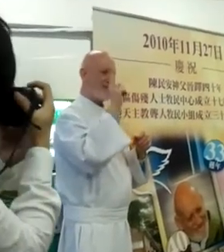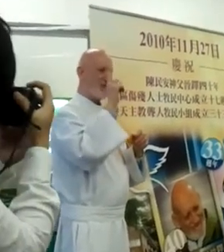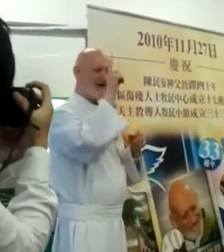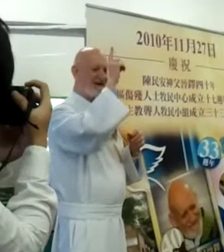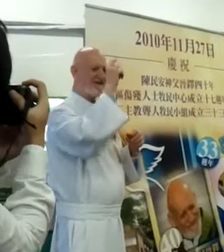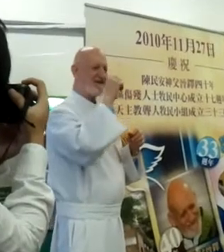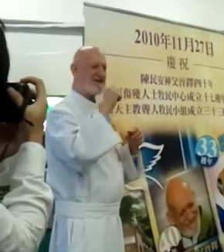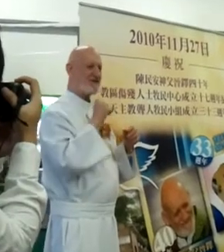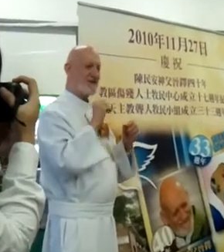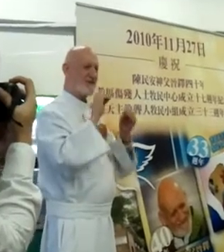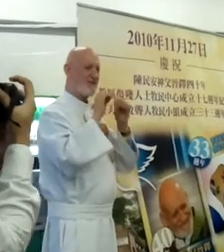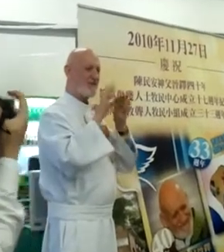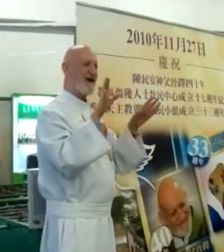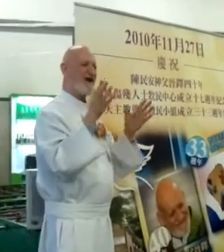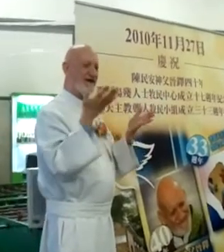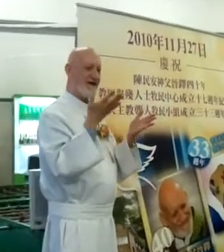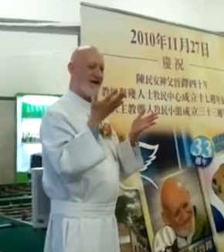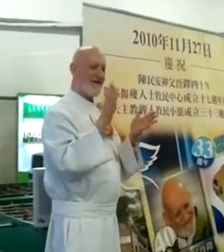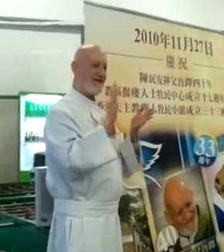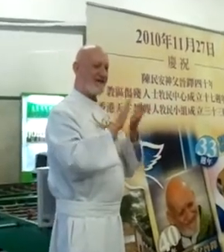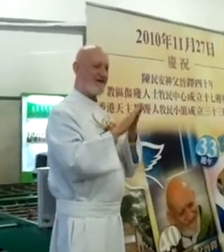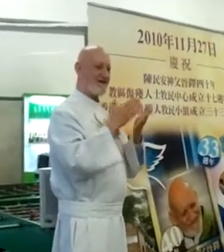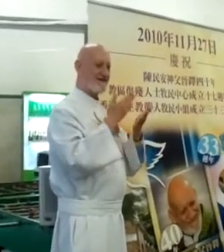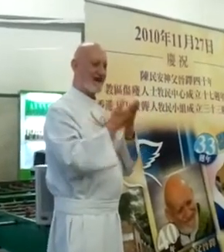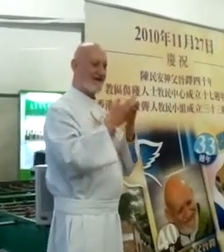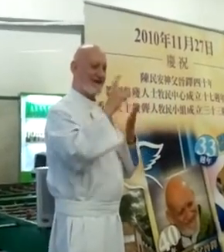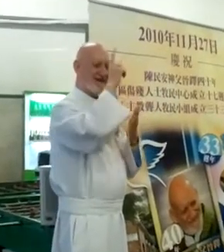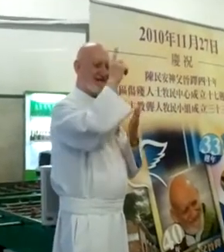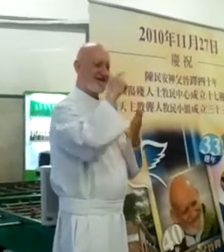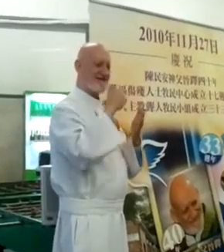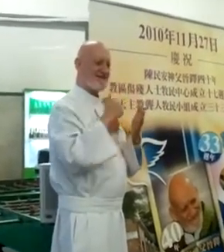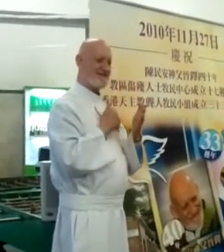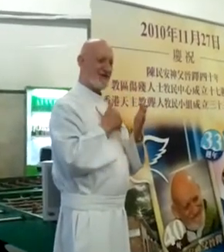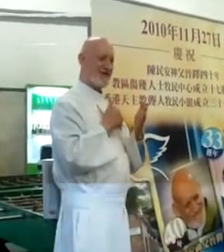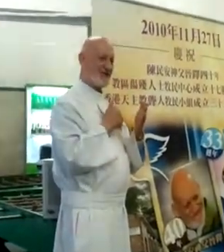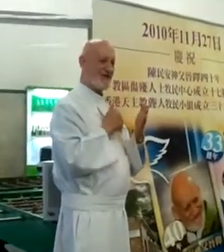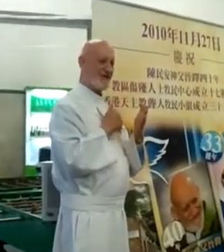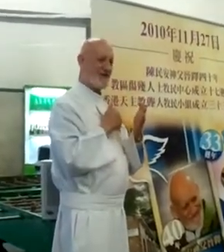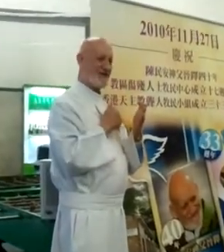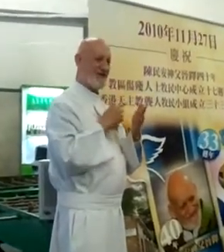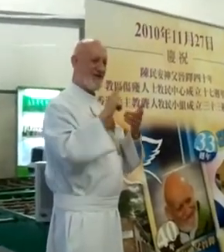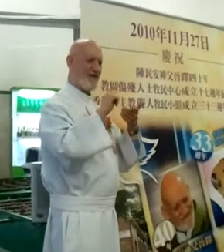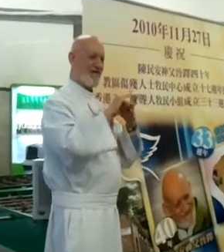務猶太的農人。去向猶太的奴人咧講天主的説話，